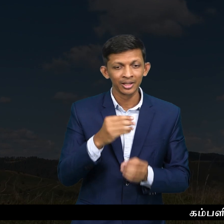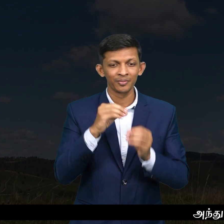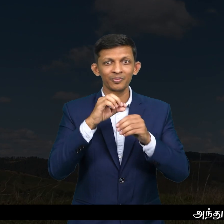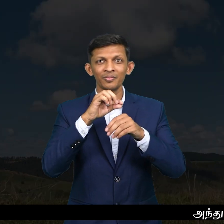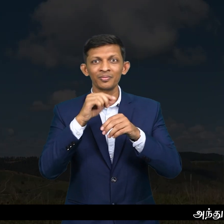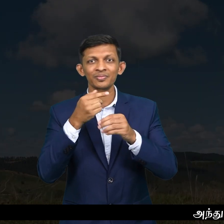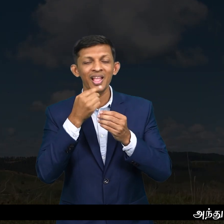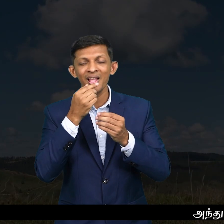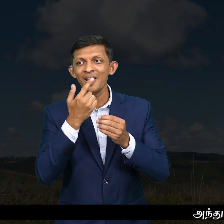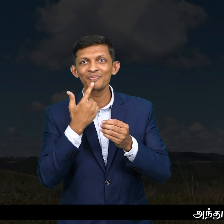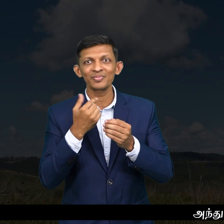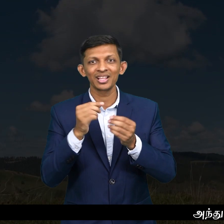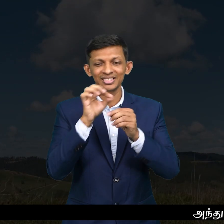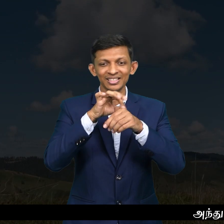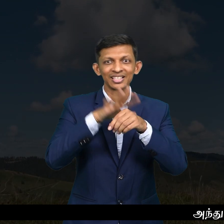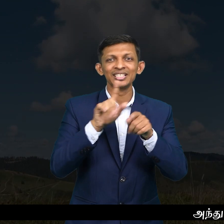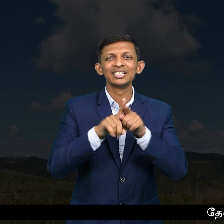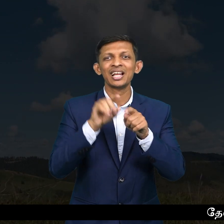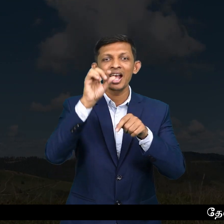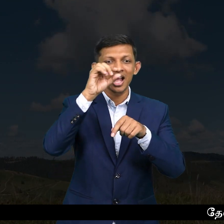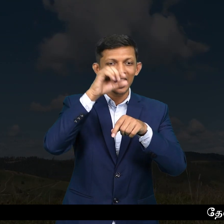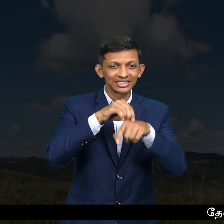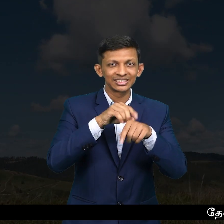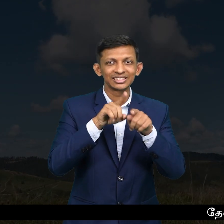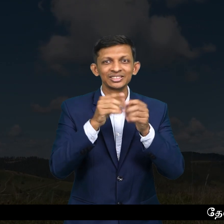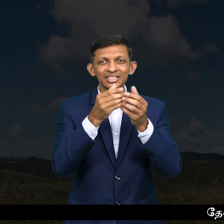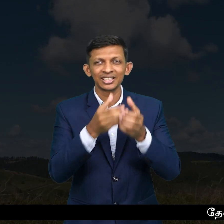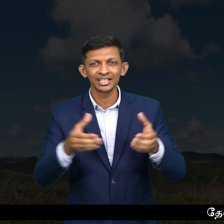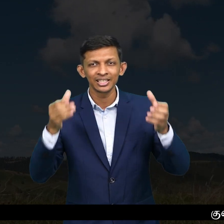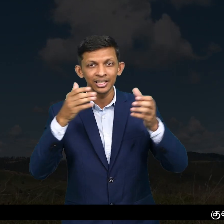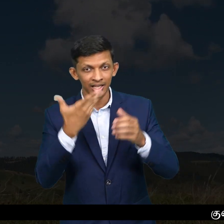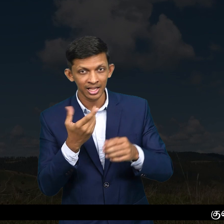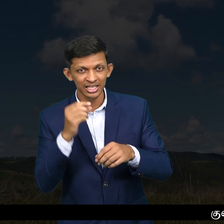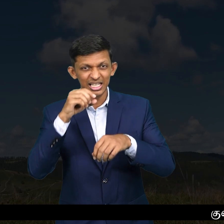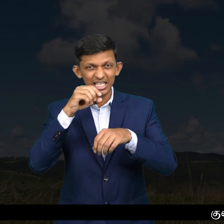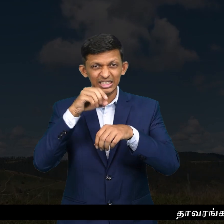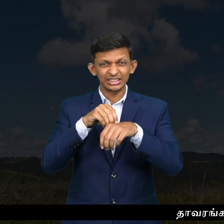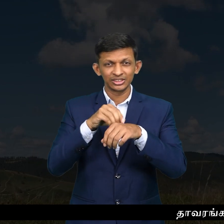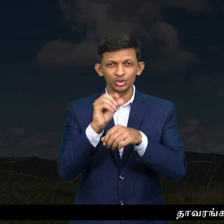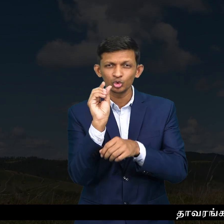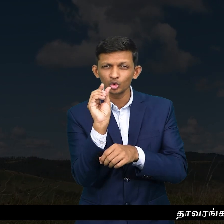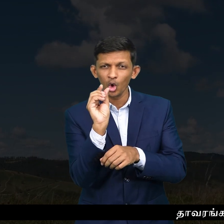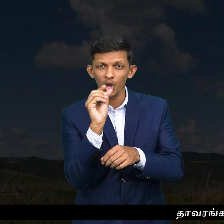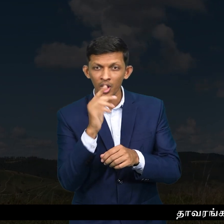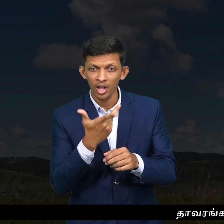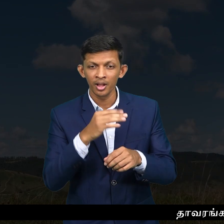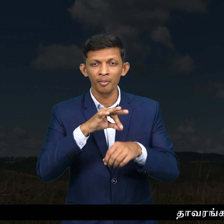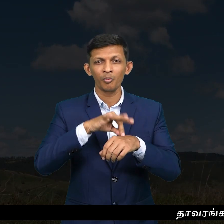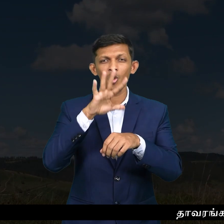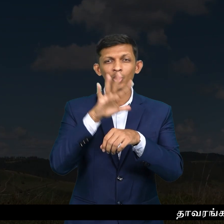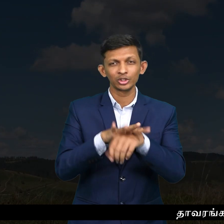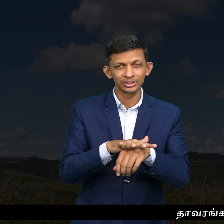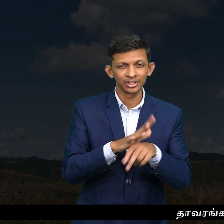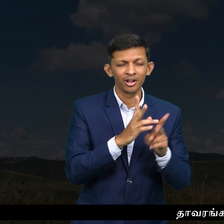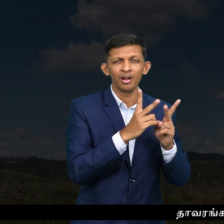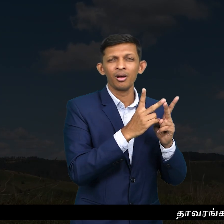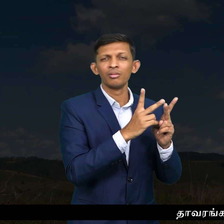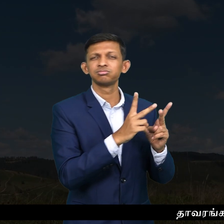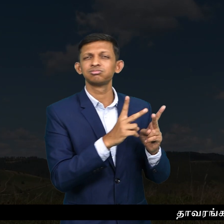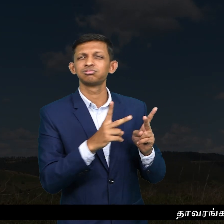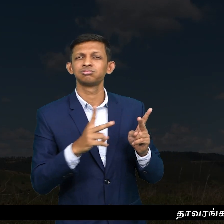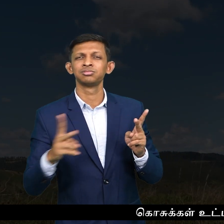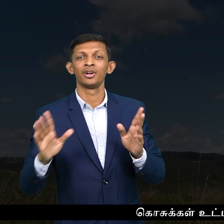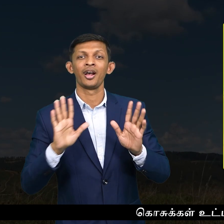கம்பளிப்பூச்சிகள், அந்துப்பூச்சிகள், தேனீக்கள், குளவிகள், சிறிய தாவரங்கள் அதாவது